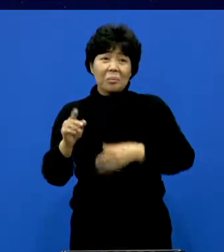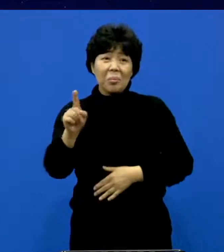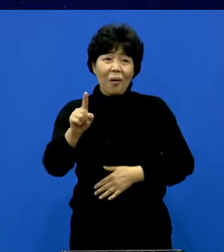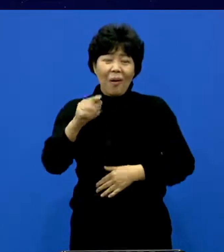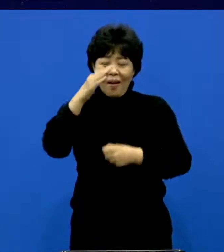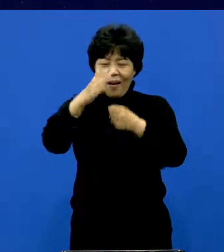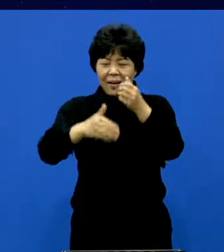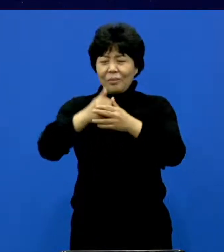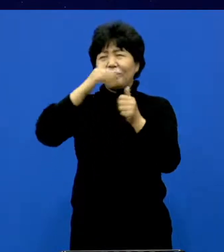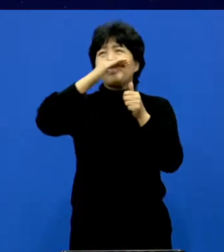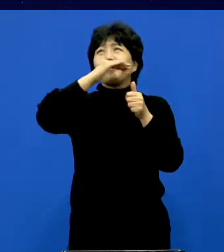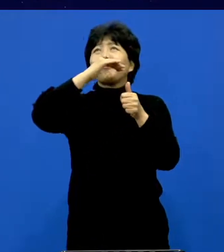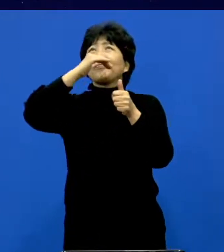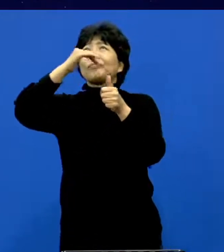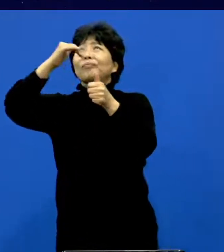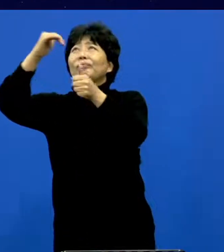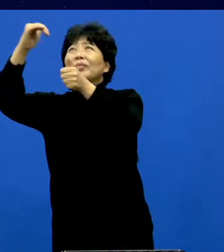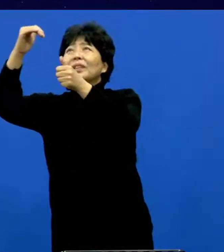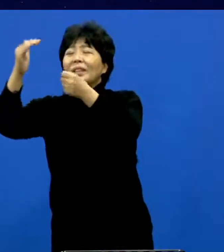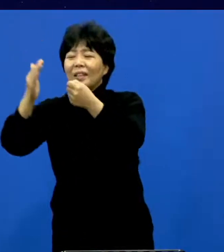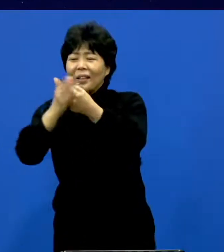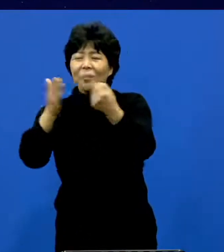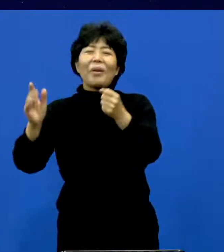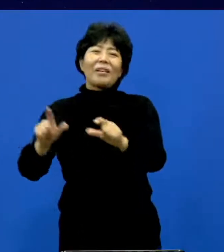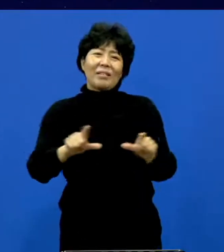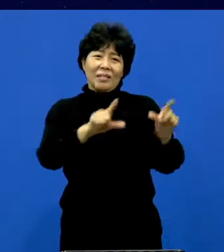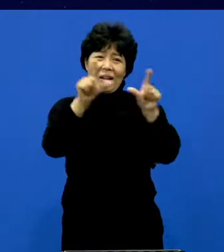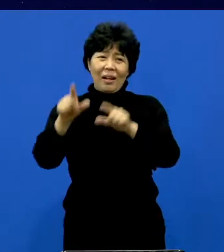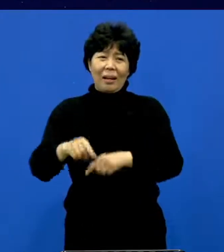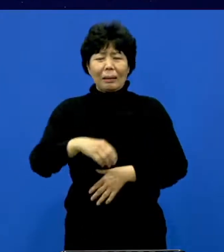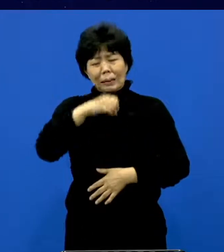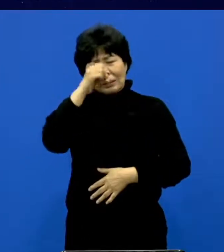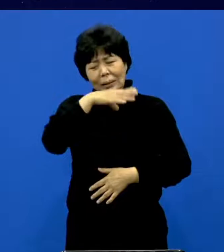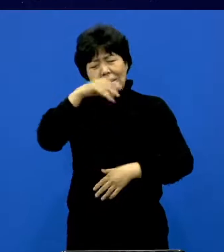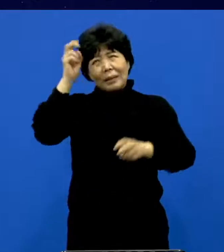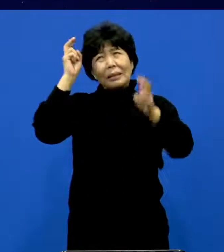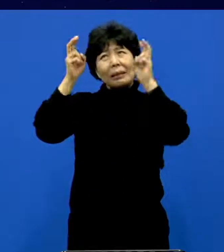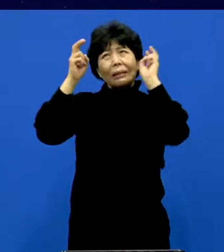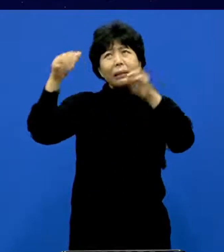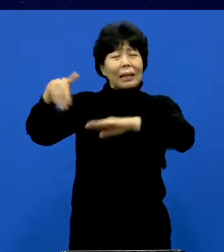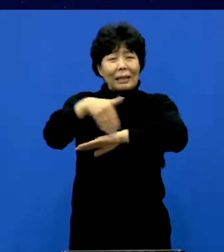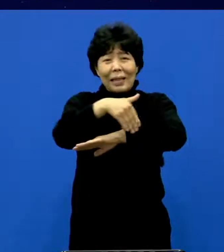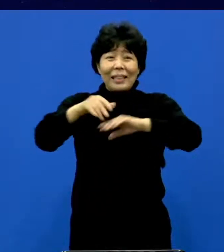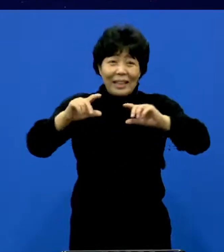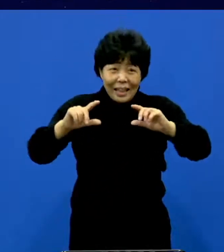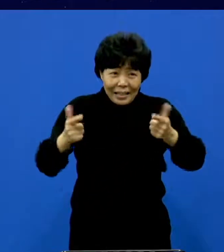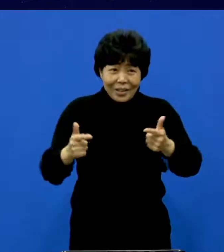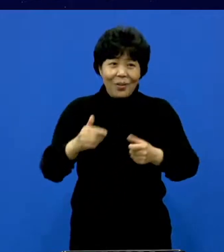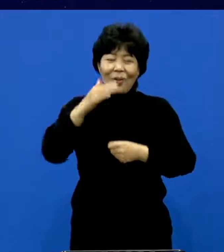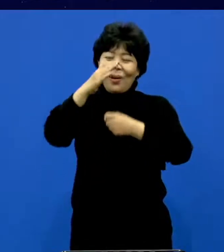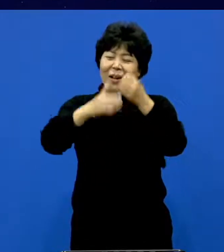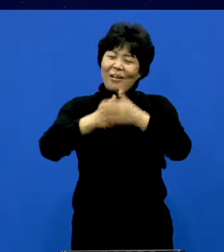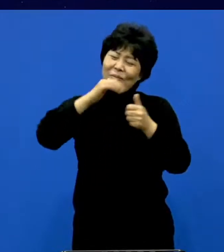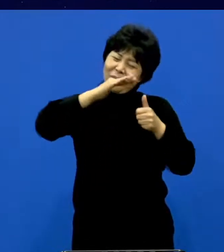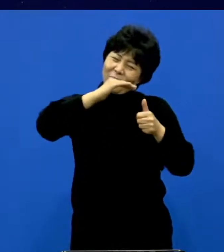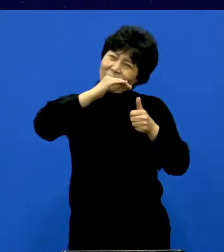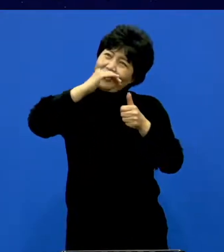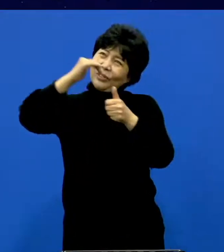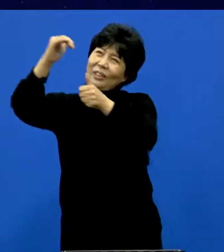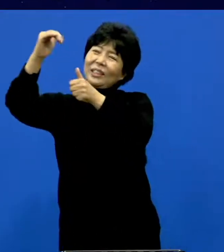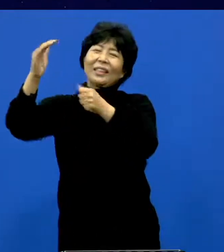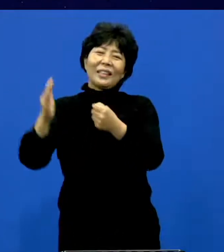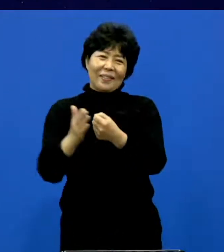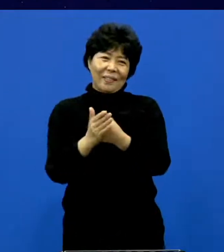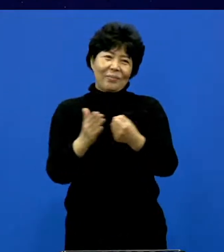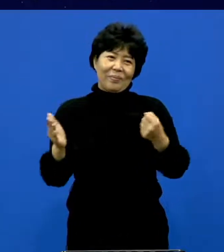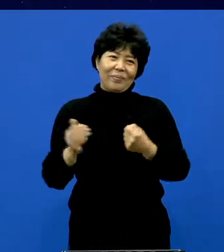가운데 살아가고 있는 거죠. 그냥 사는 게 아니고 내가 그냥 직장생활을 하는 게 아니고 다 하나님의 부르심 가운데 있다. 그래서